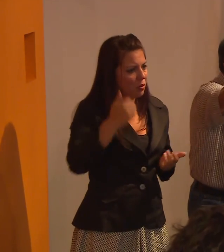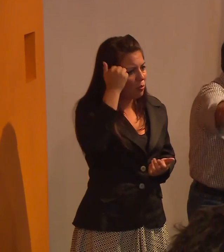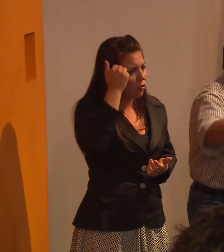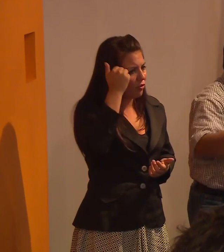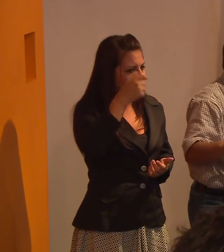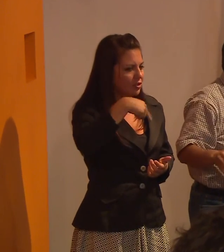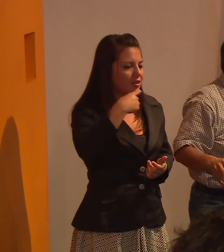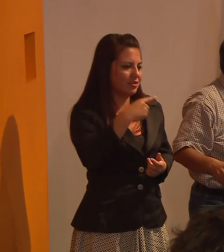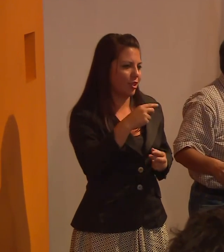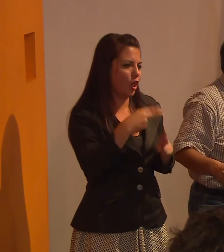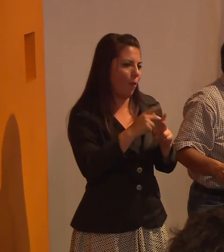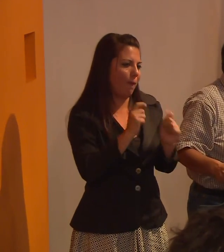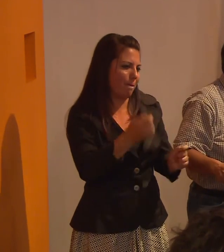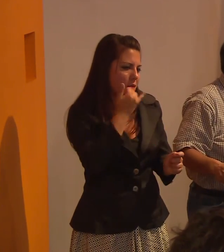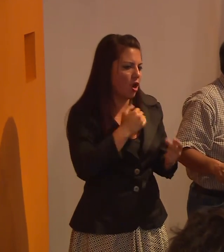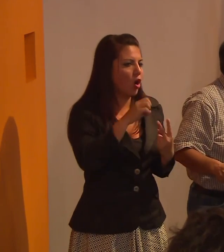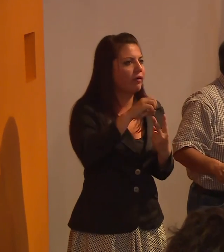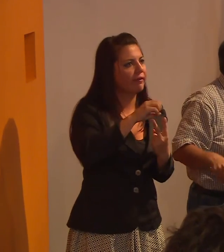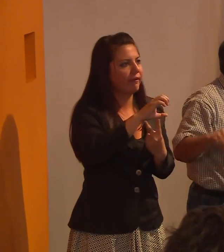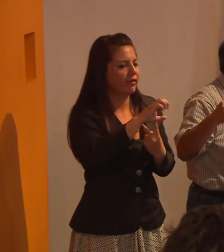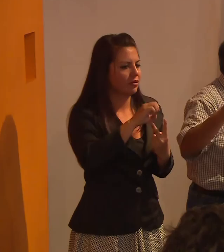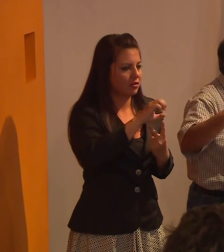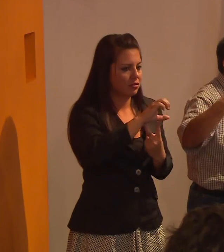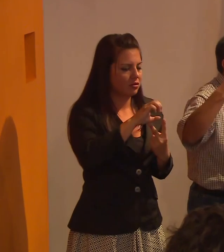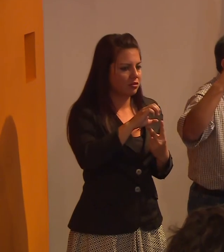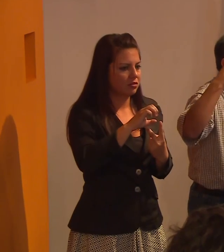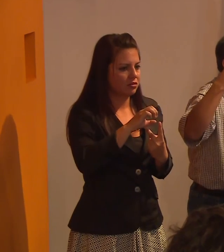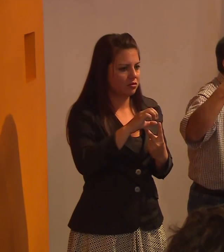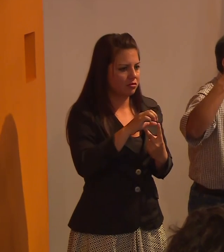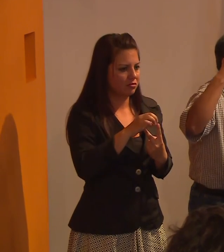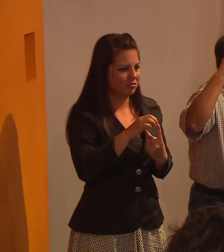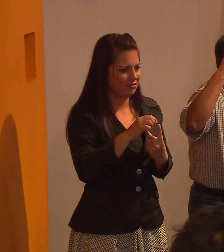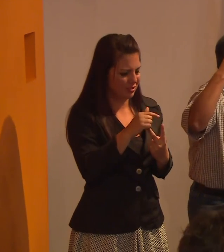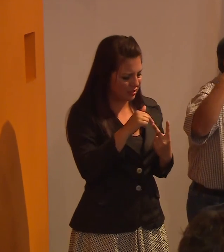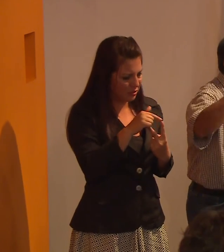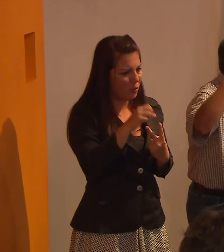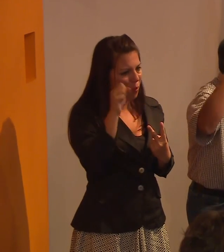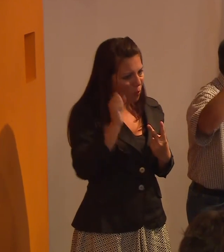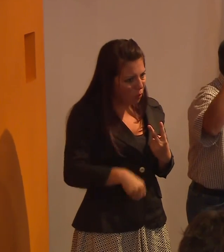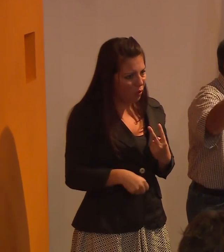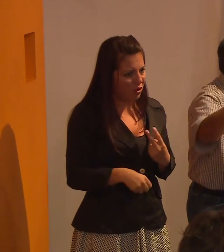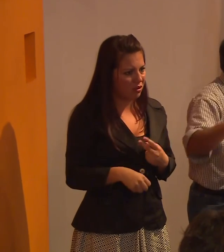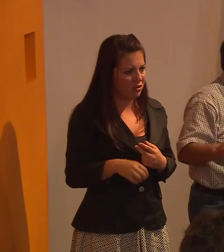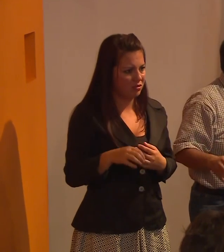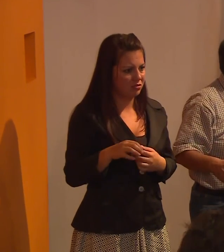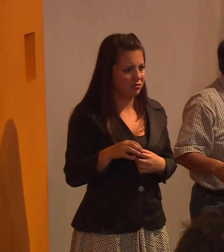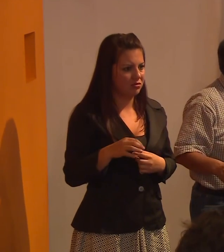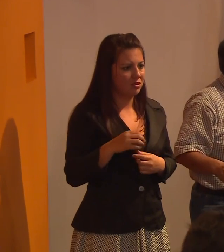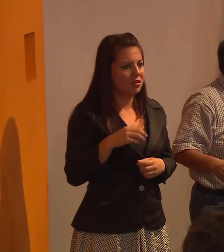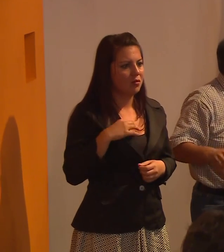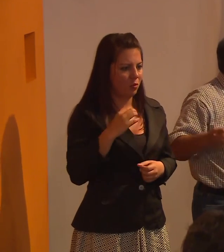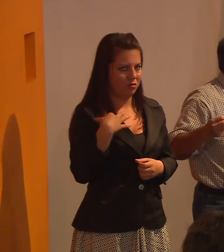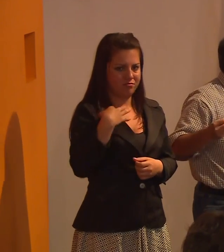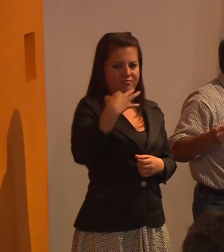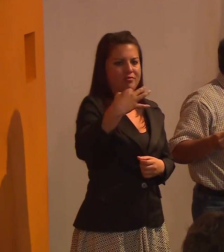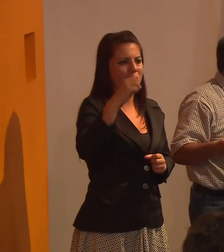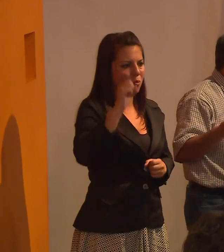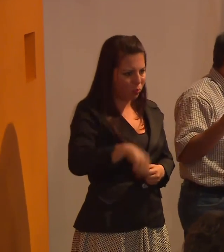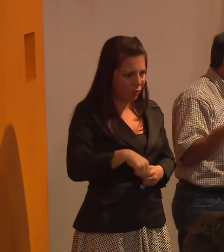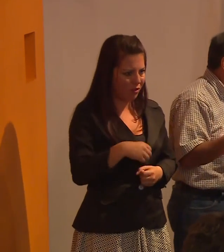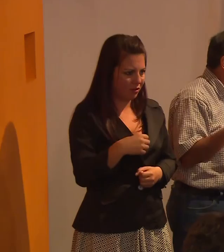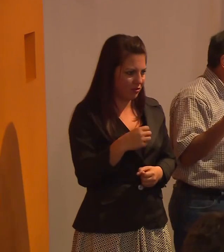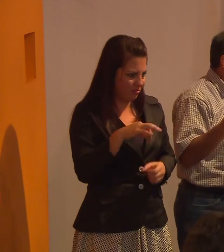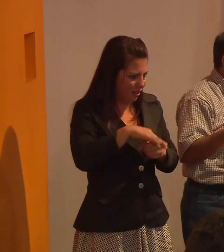mal llamados ocasionales y de cátedra, puedan ser elegidos y puedan elegir en la universidad. ¿De qué